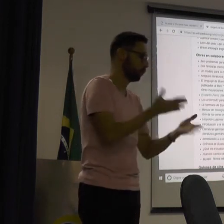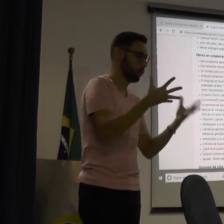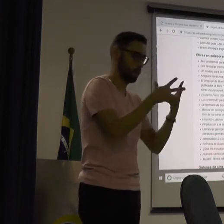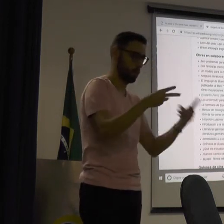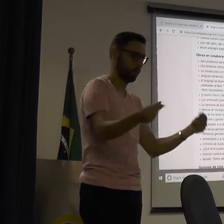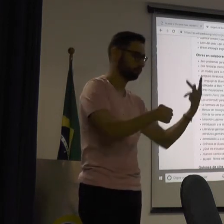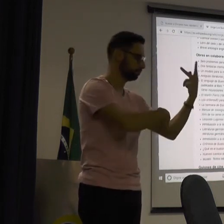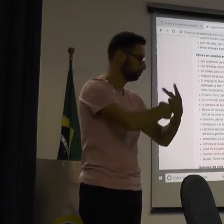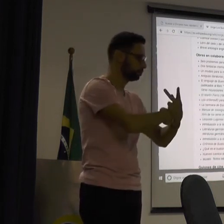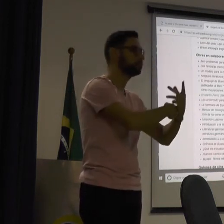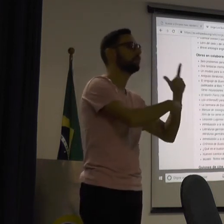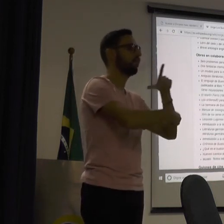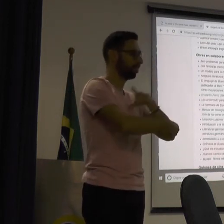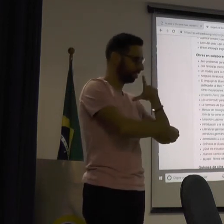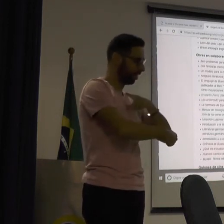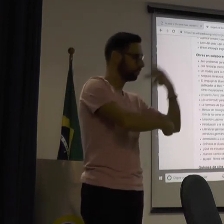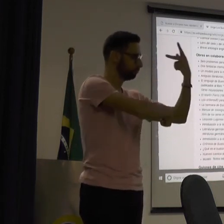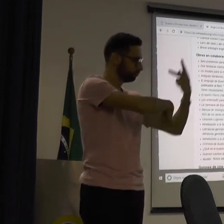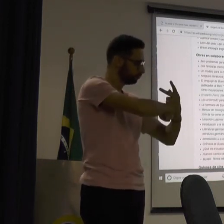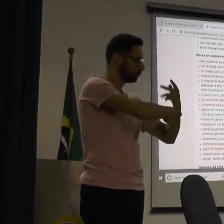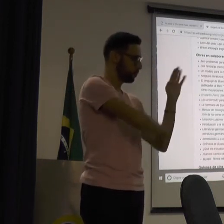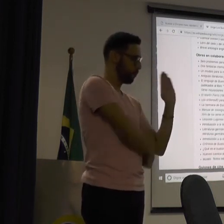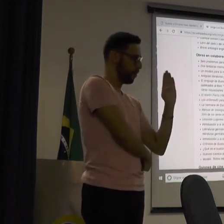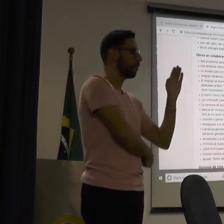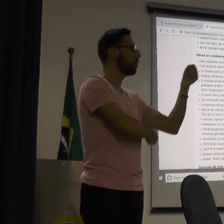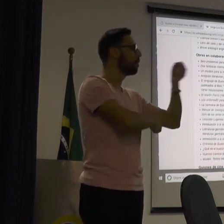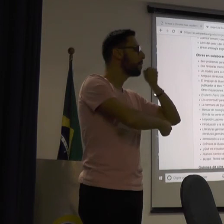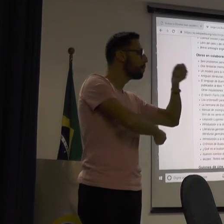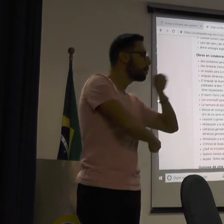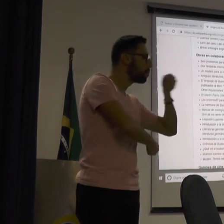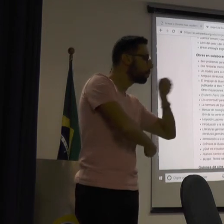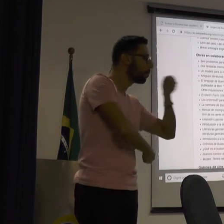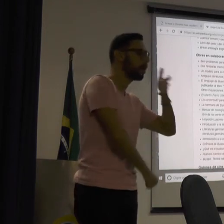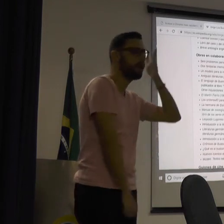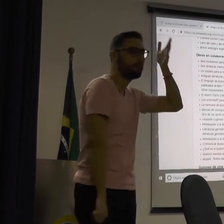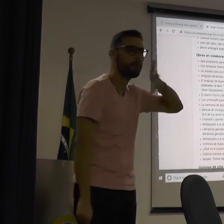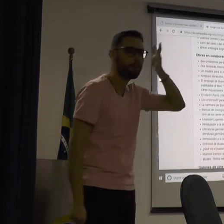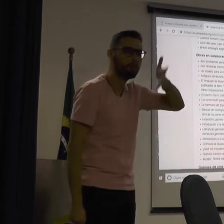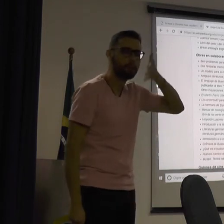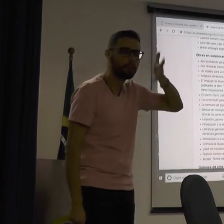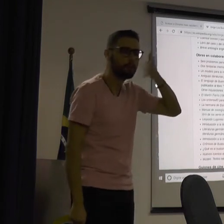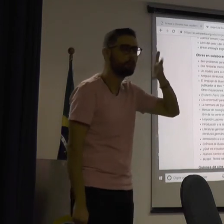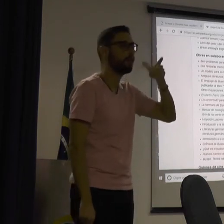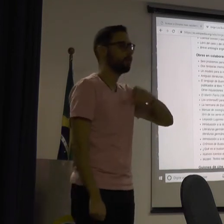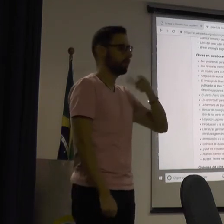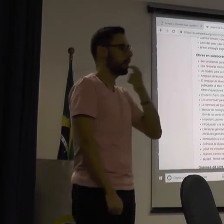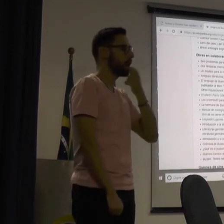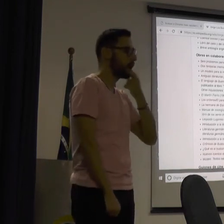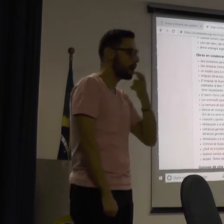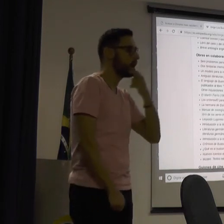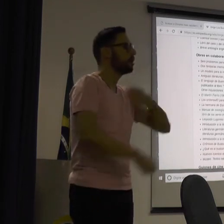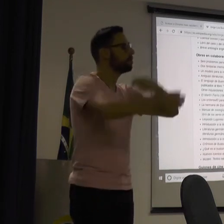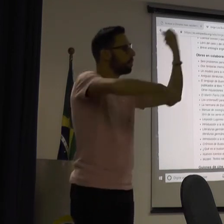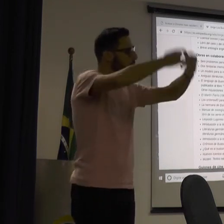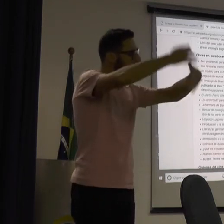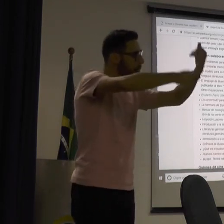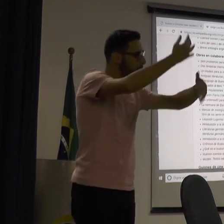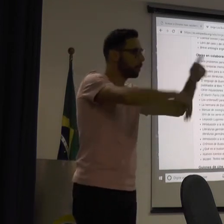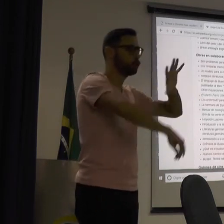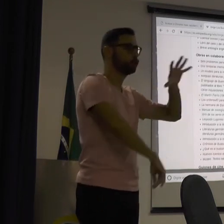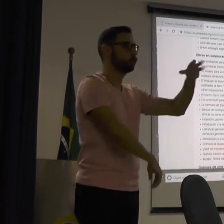Está tudo gravado, tudo arrumadinho, som excelente. Deu palestra em Princeton, o que ele fez nos Estados Unidos